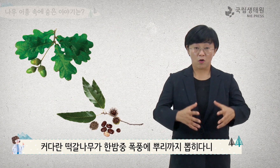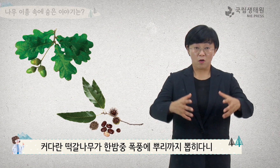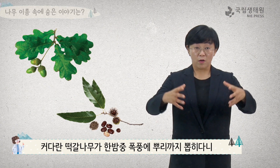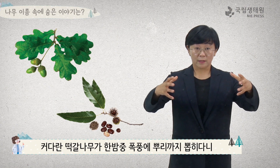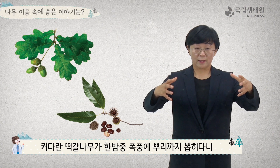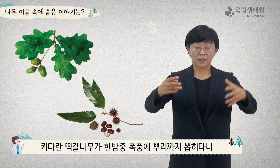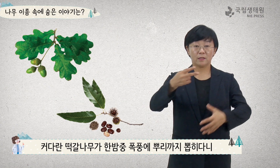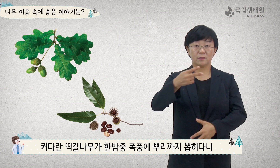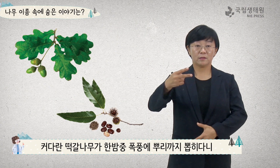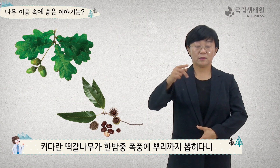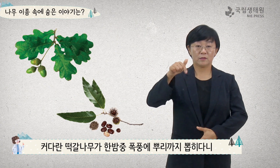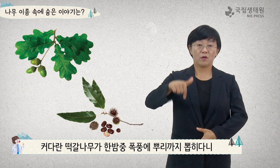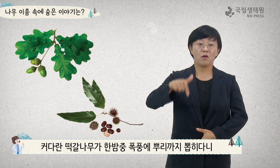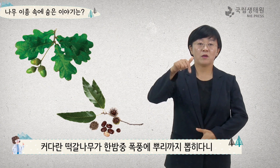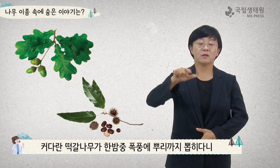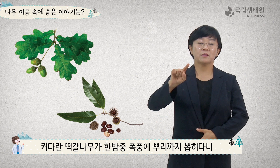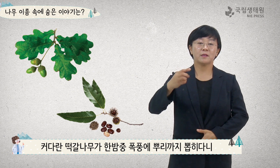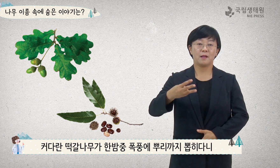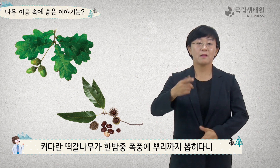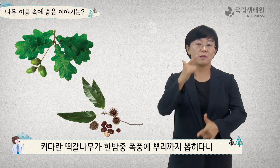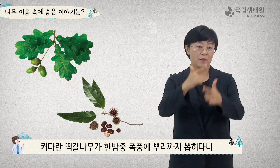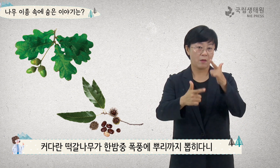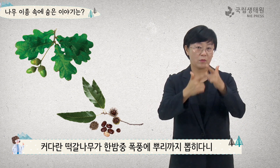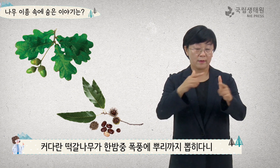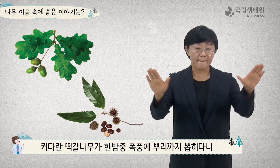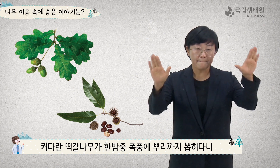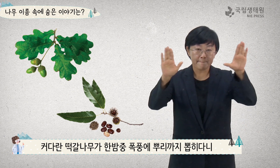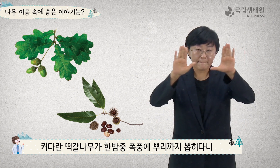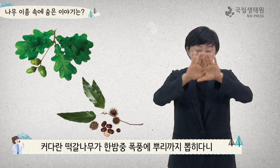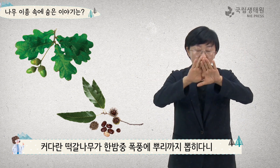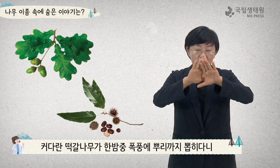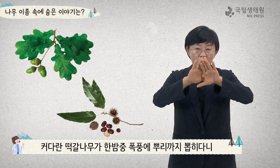커다란 떡갈나무가 한밤중 폭풍에 뿌리까지 뽑히다니.